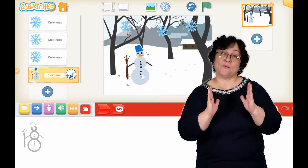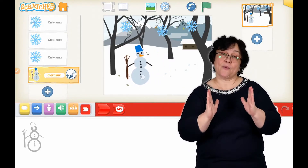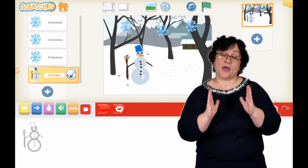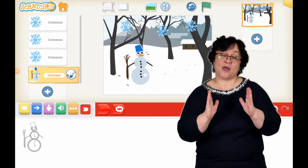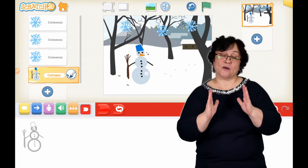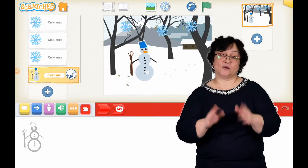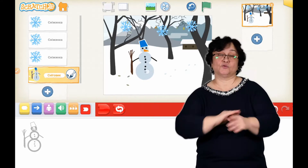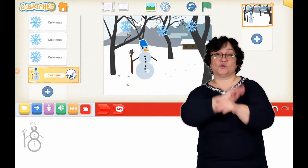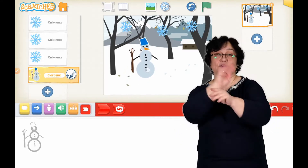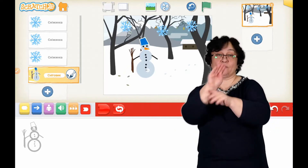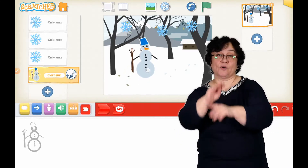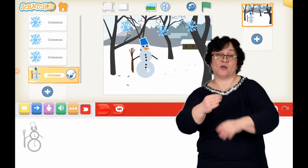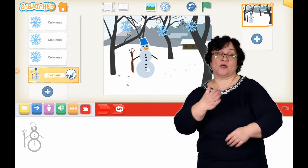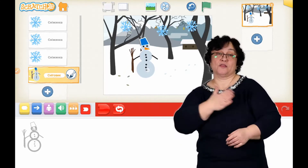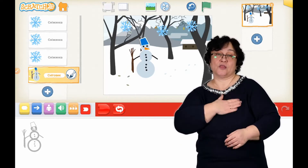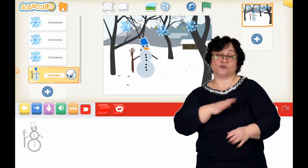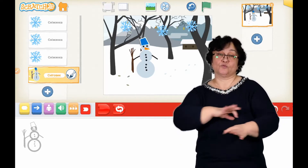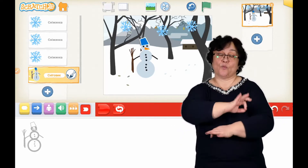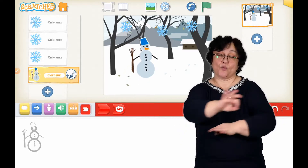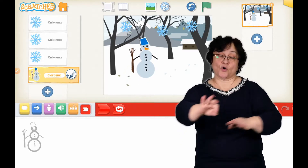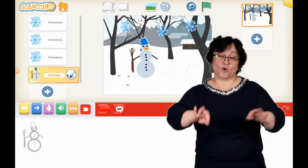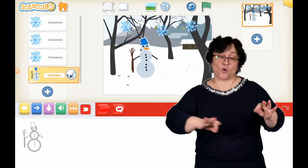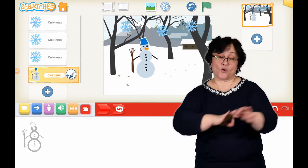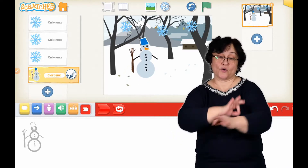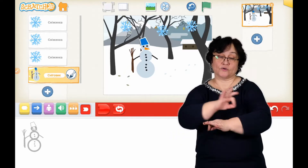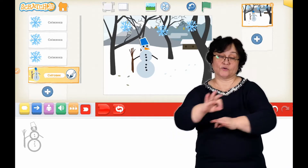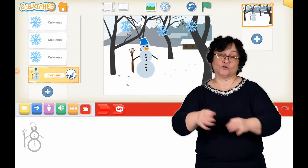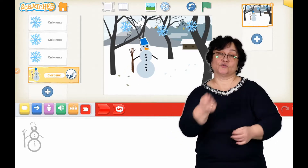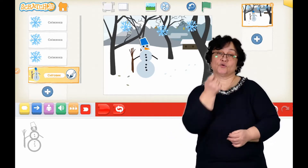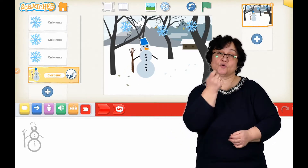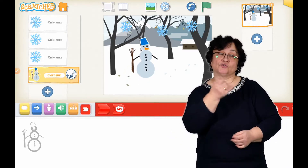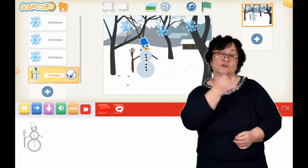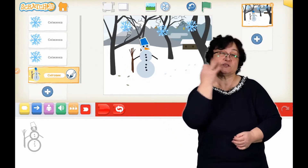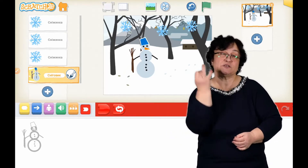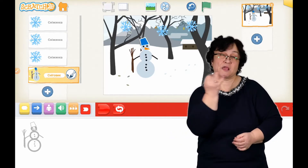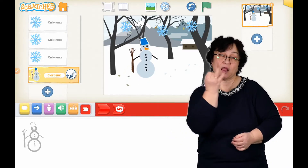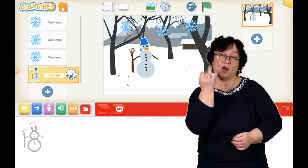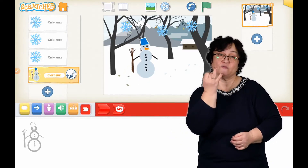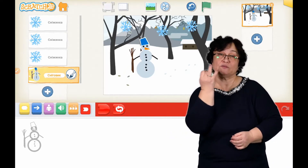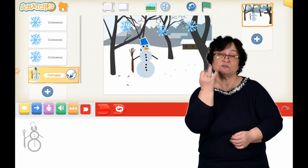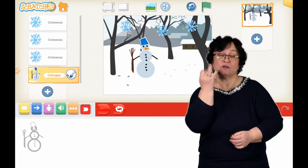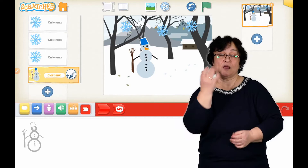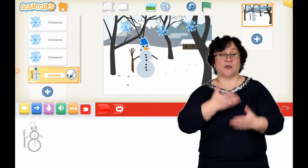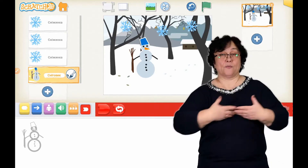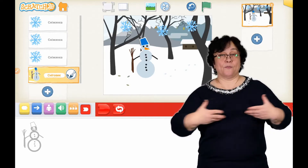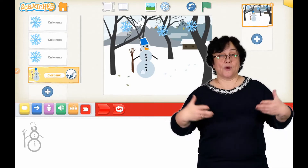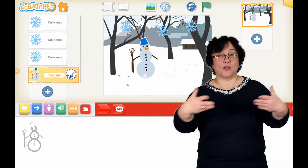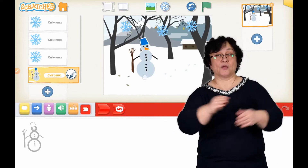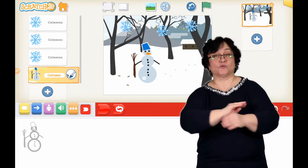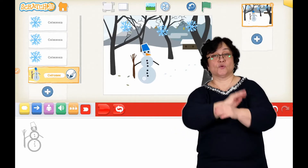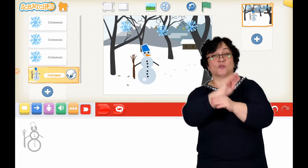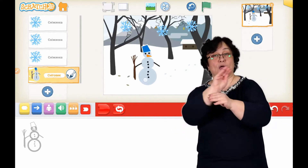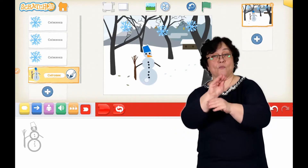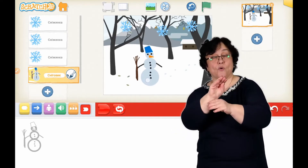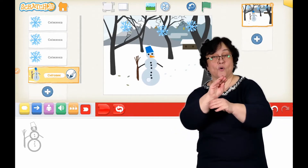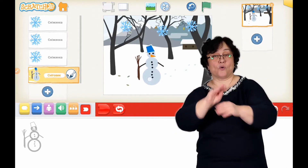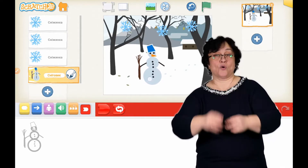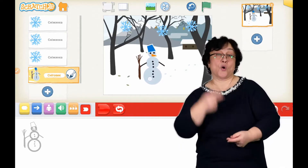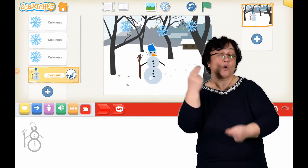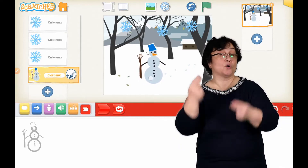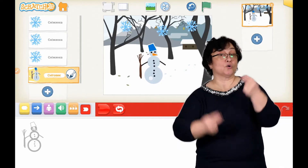А тепер ми додамо нашому проєкту трошки цікавості. Ми